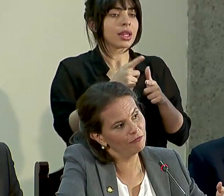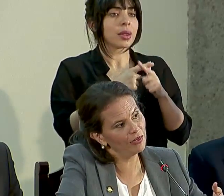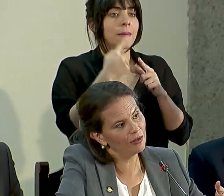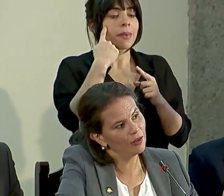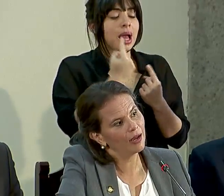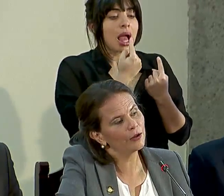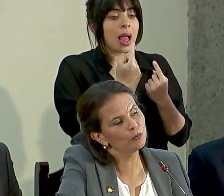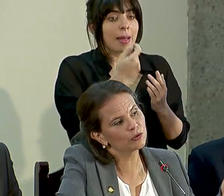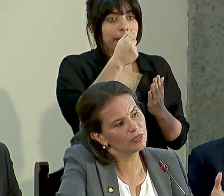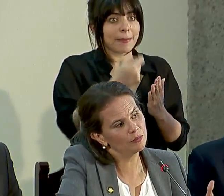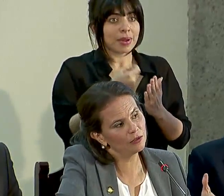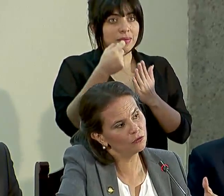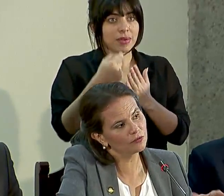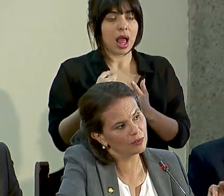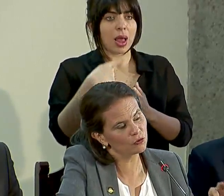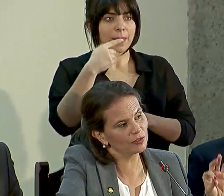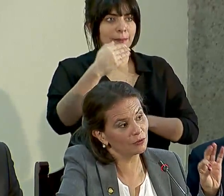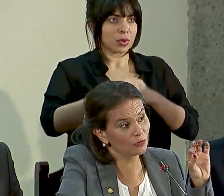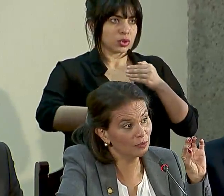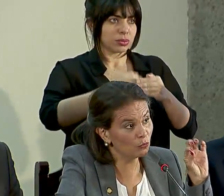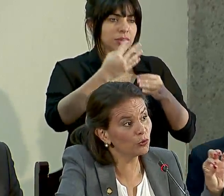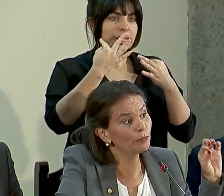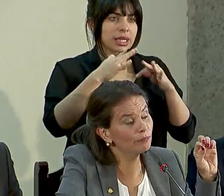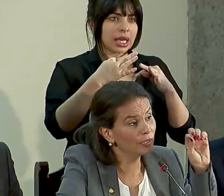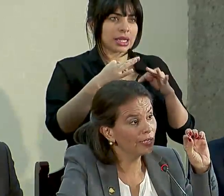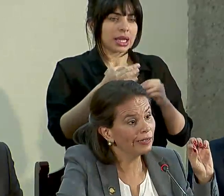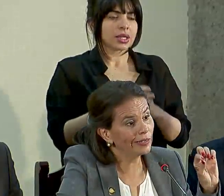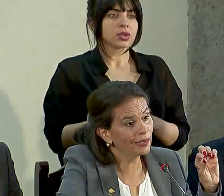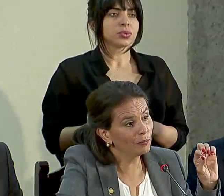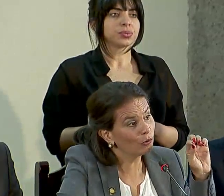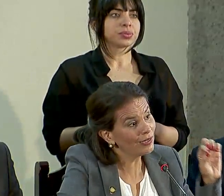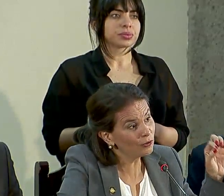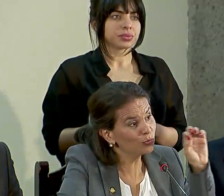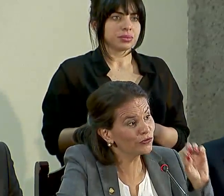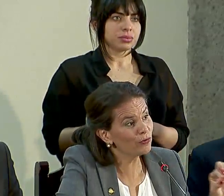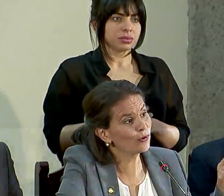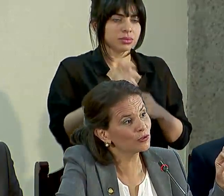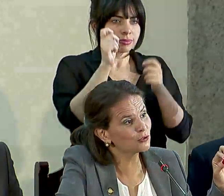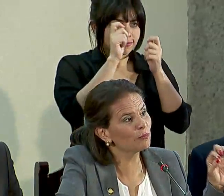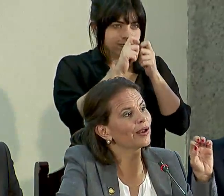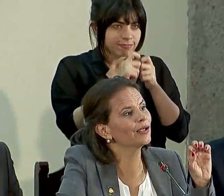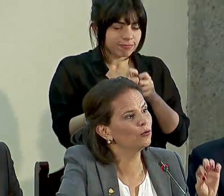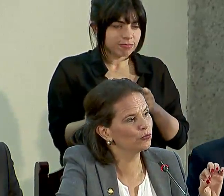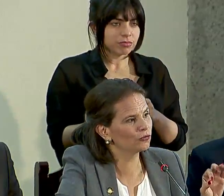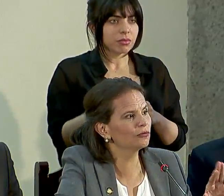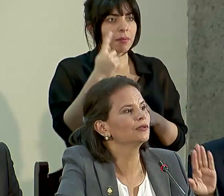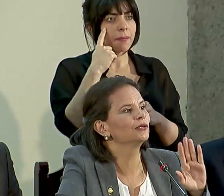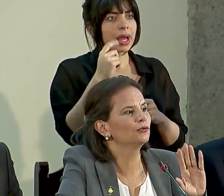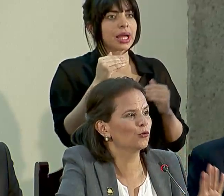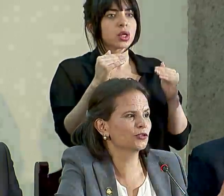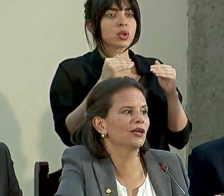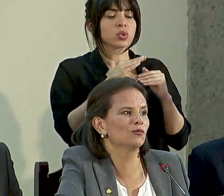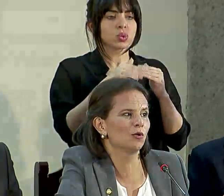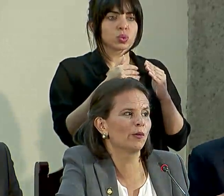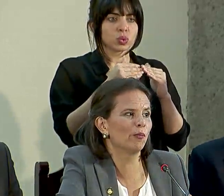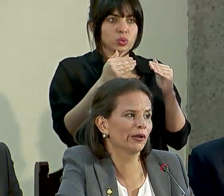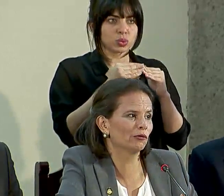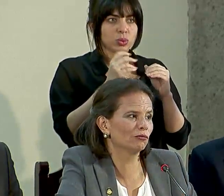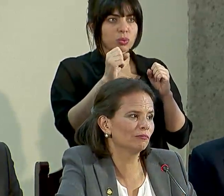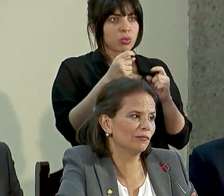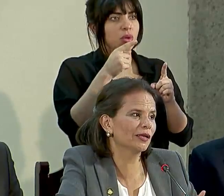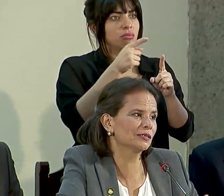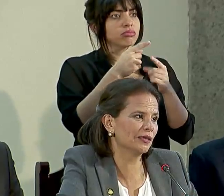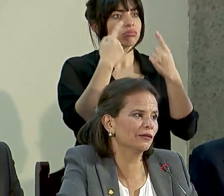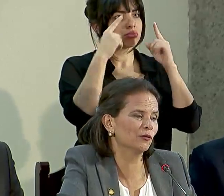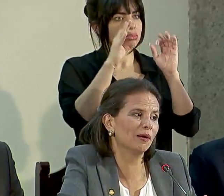cada perfil hay un procedimiento y estamos tratando de ser muy prolijos, muy rigurosos, para que justo todos lleguemos a buen